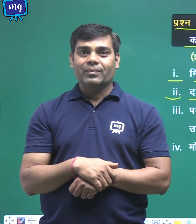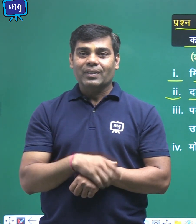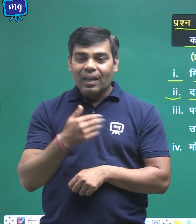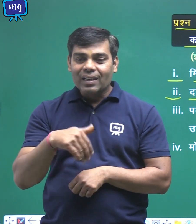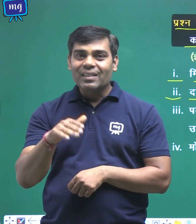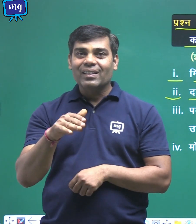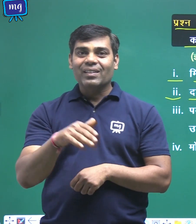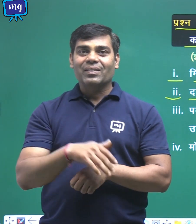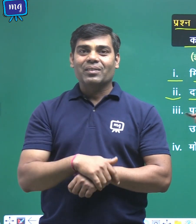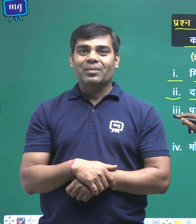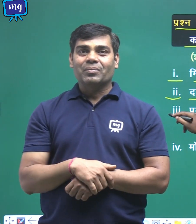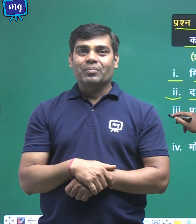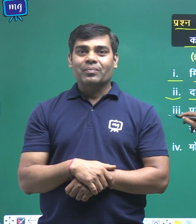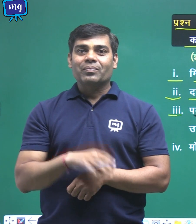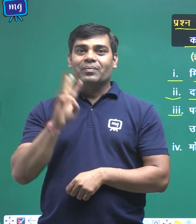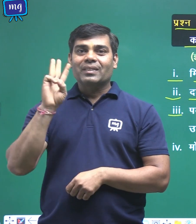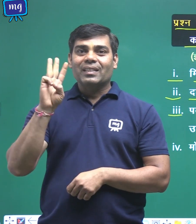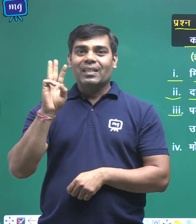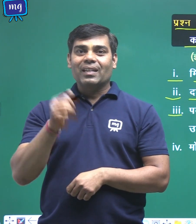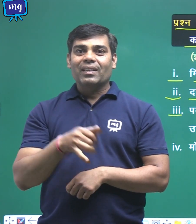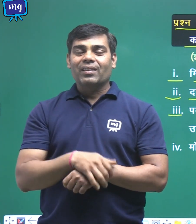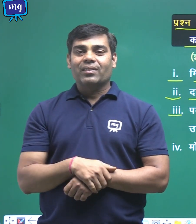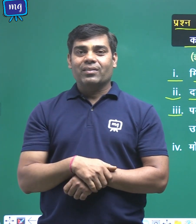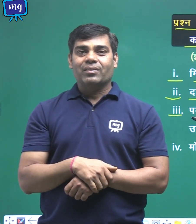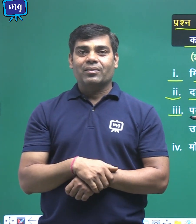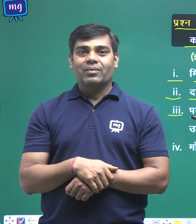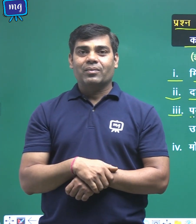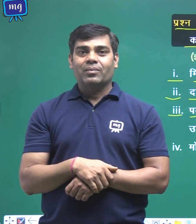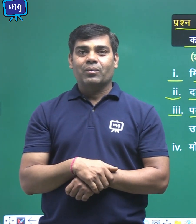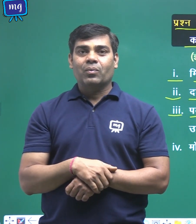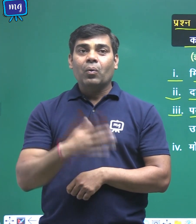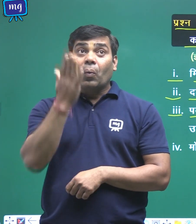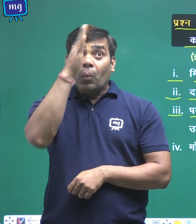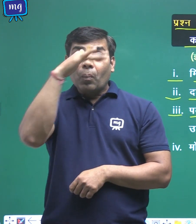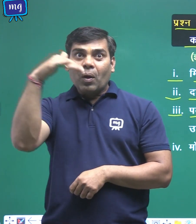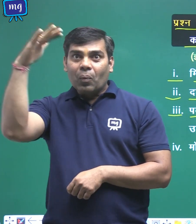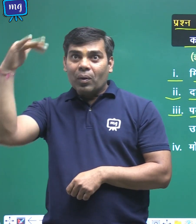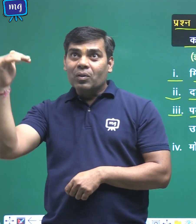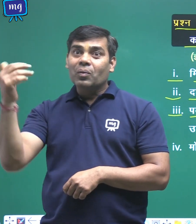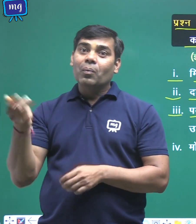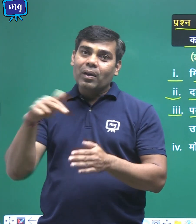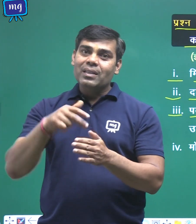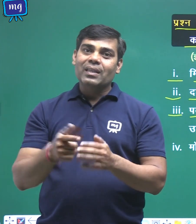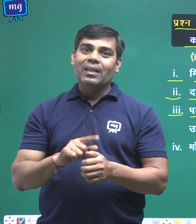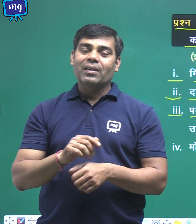आगे चलें। तीसरा है पर्वत पर से